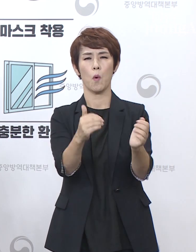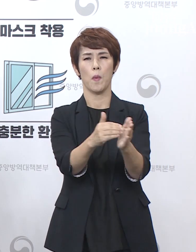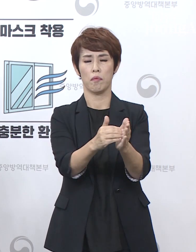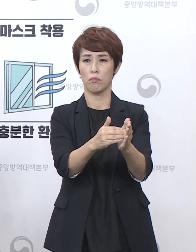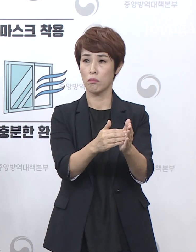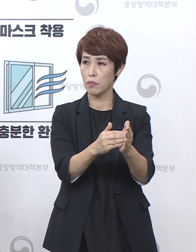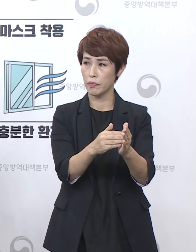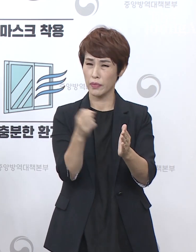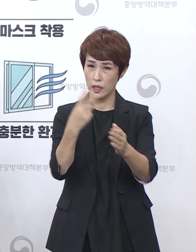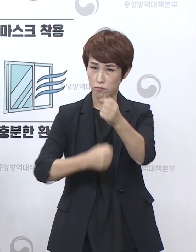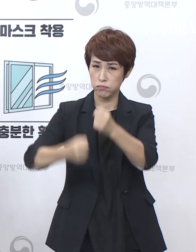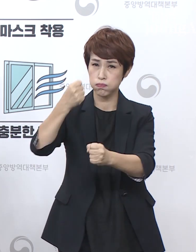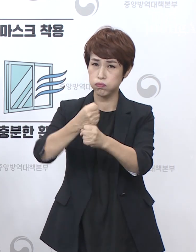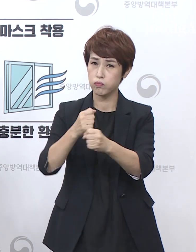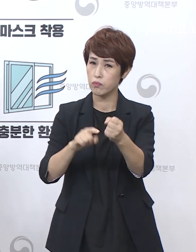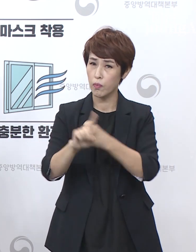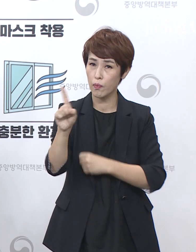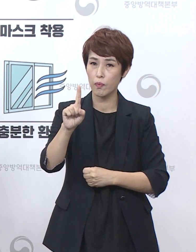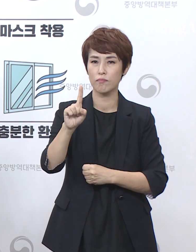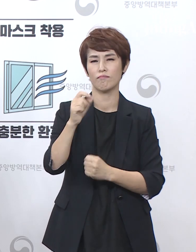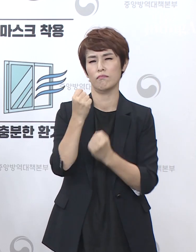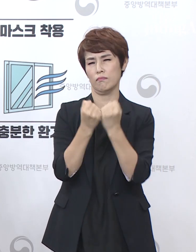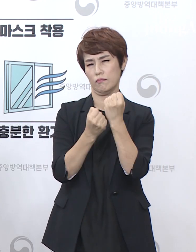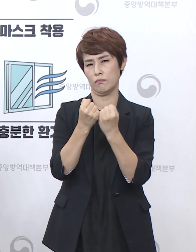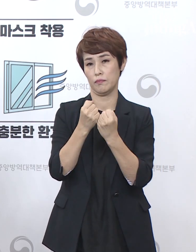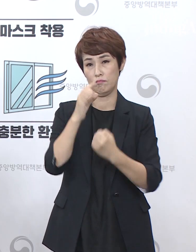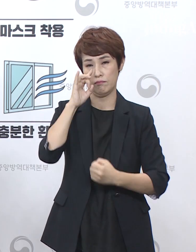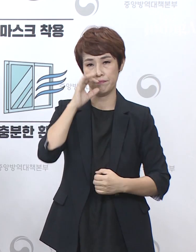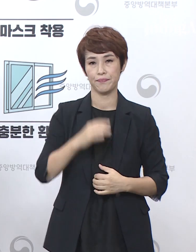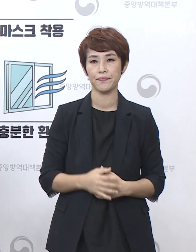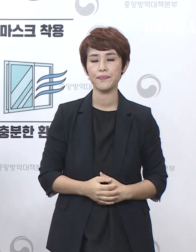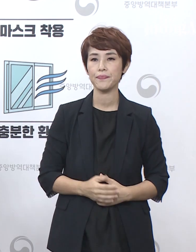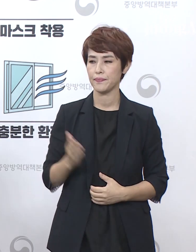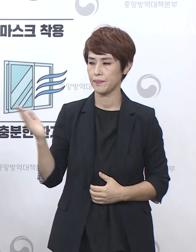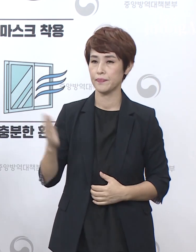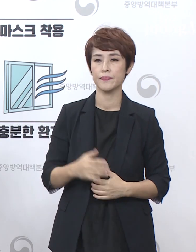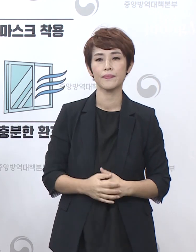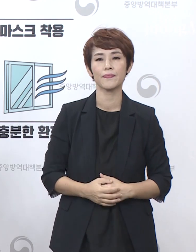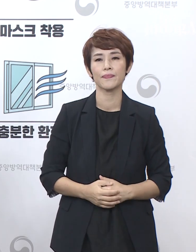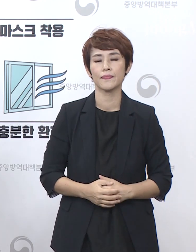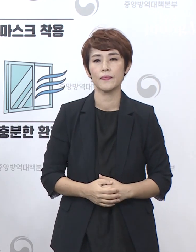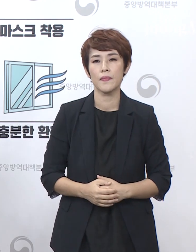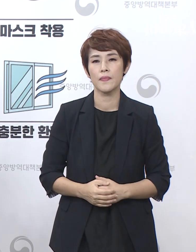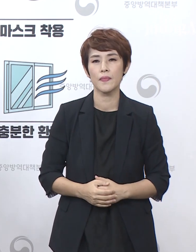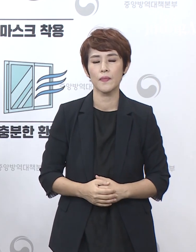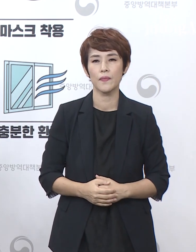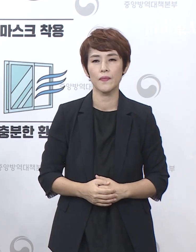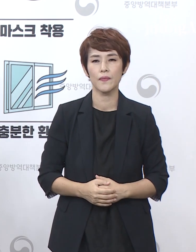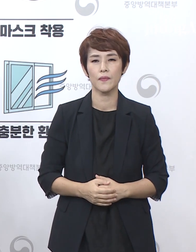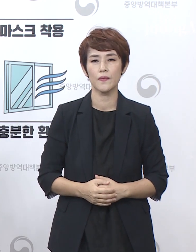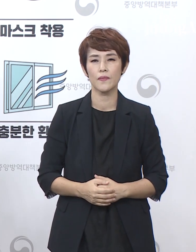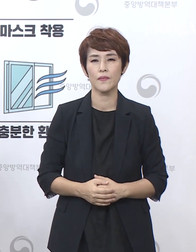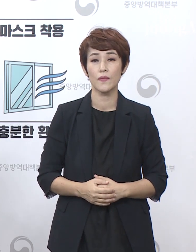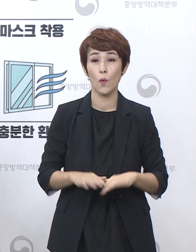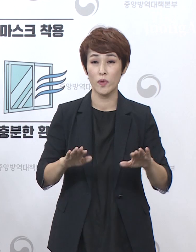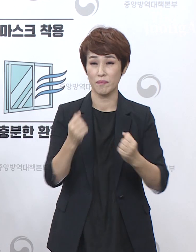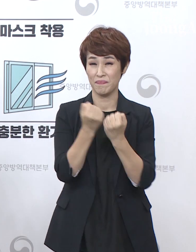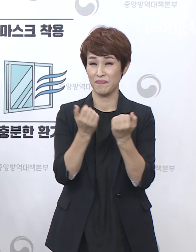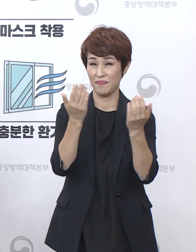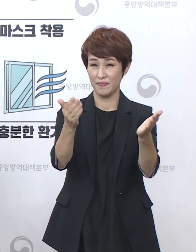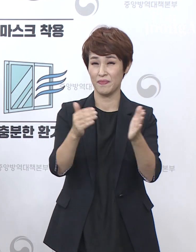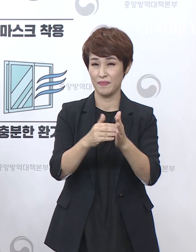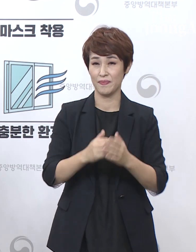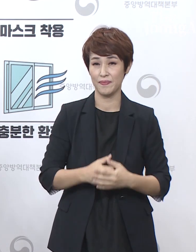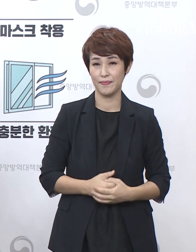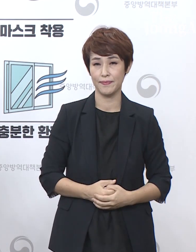알리게 된 경위에 대해서 설명해 달라 했습니다. 네, 오늘 브리핑을 통해서 말씀을 드렸는데요.